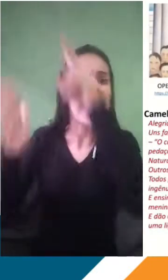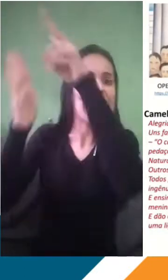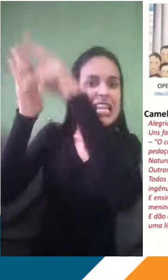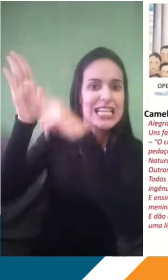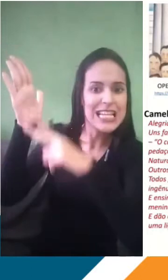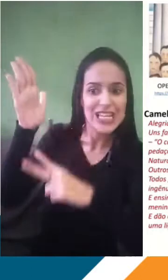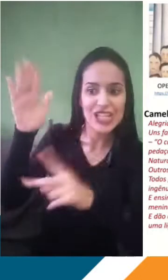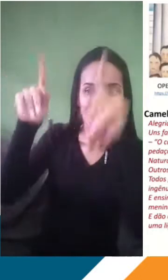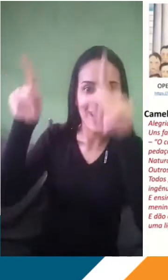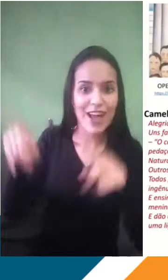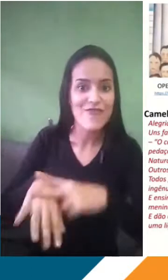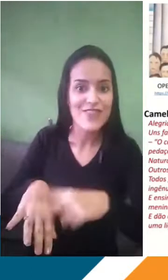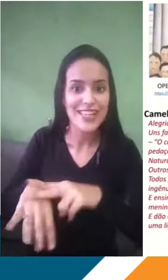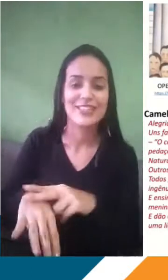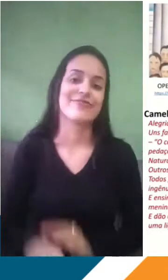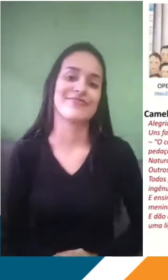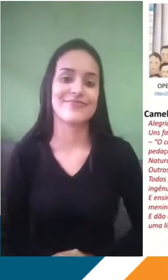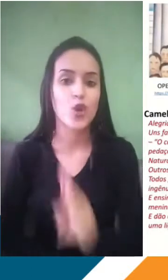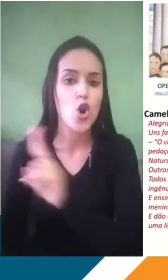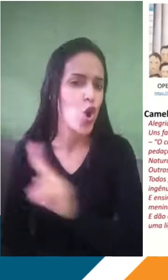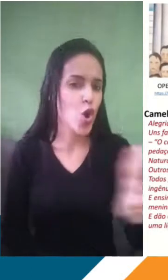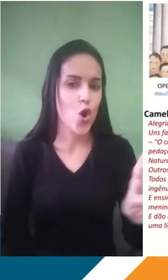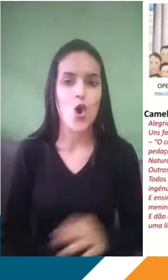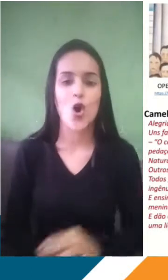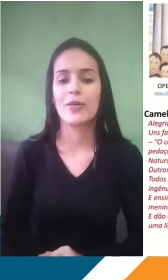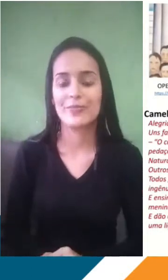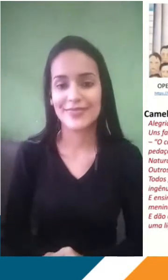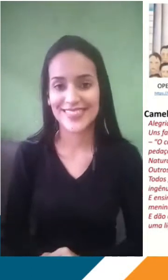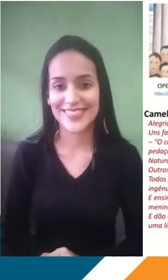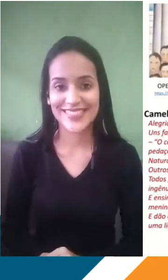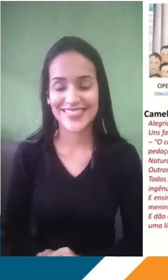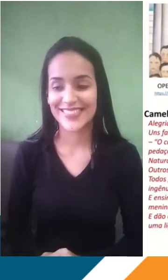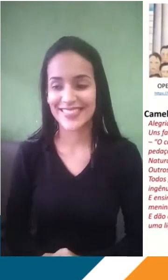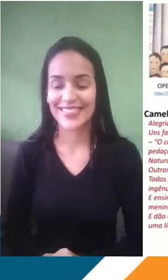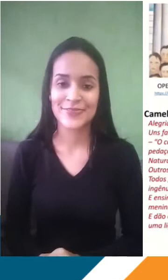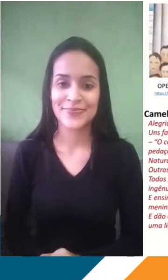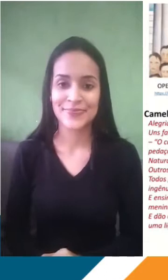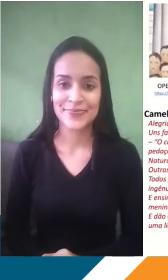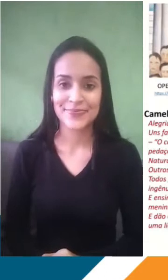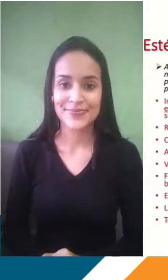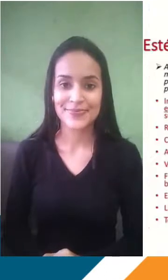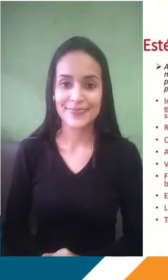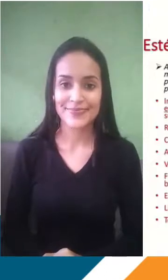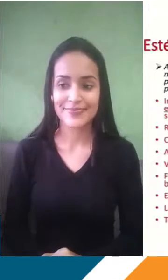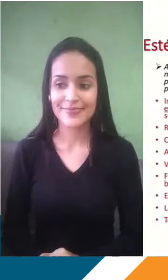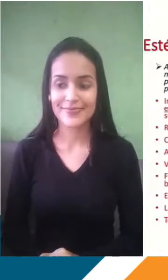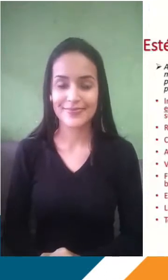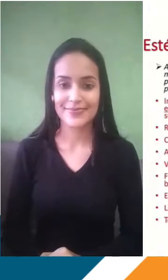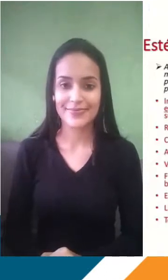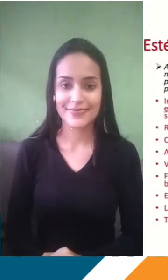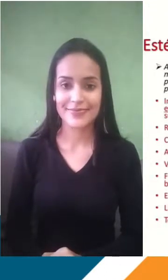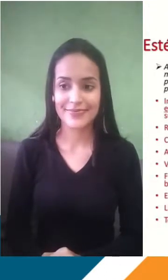Carvalho, Guilherme de Almeida, Sérgio Melé, Heitor Villa-Lobos e Tácito de Almeida. A